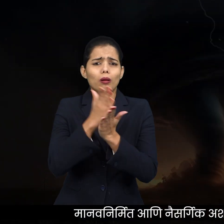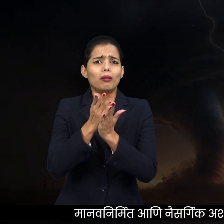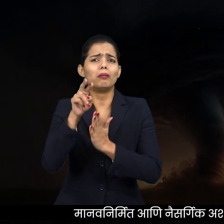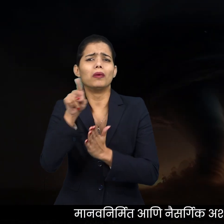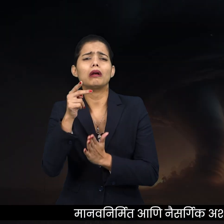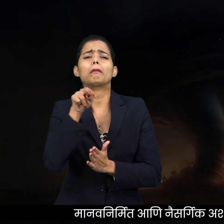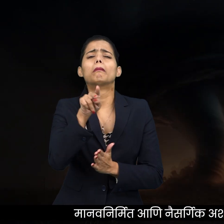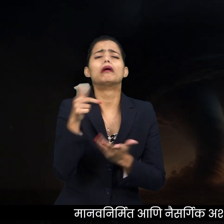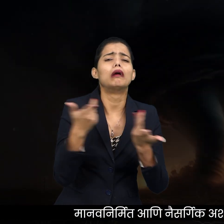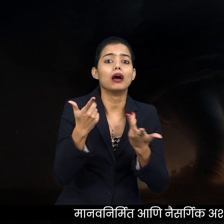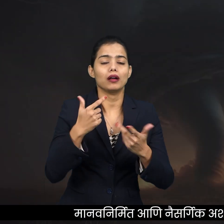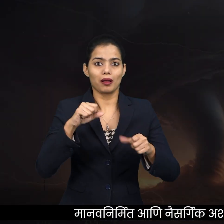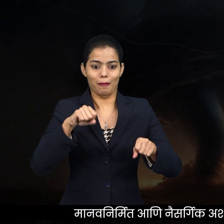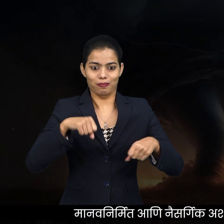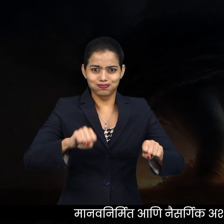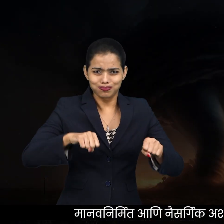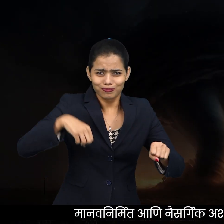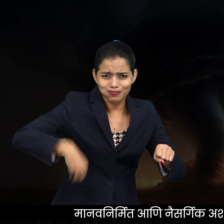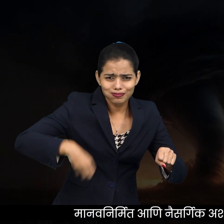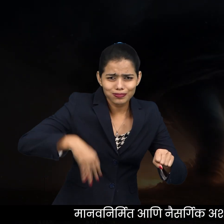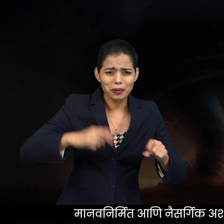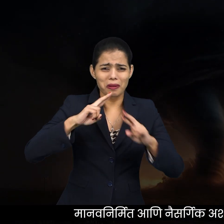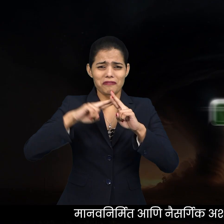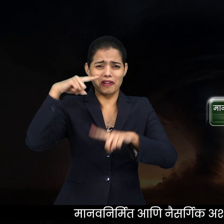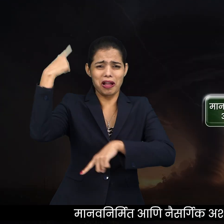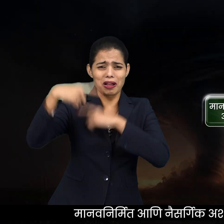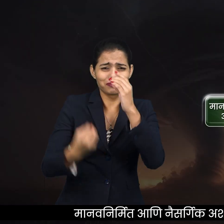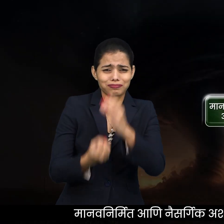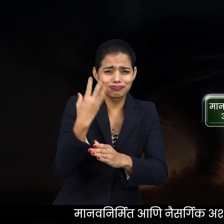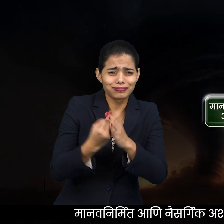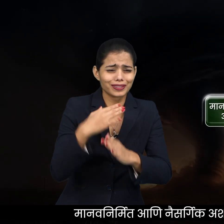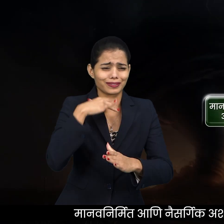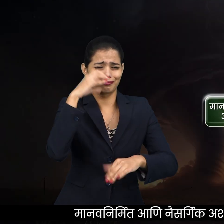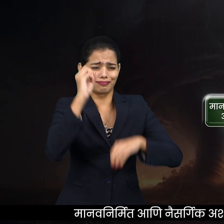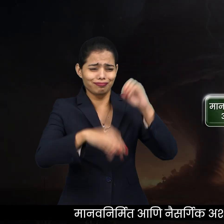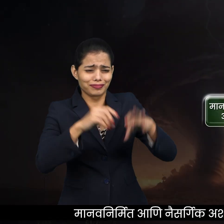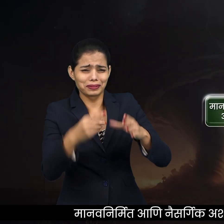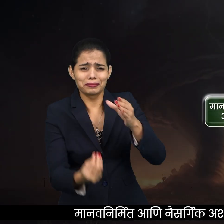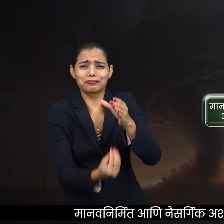मानवनिर्मित आणि नैसर्गिक अशा दोन प्रकारच्या आपत्ती आहेत.